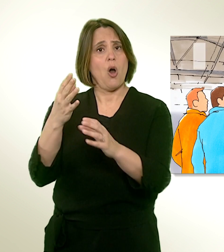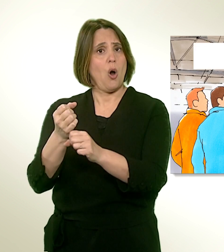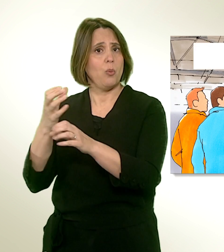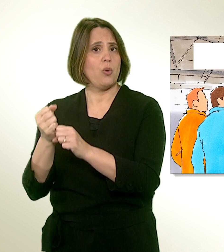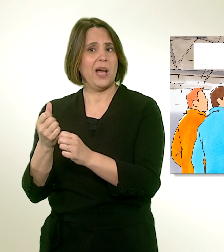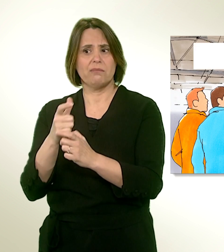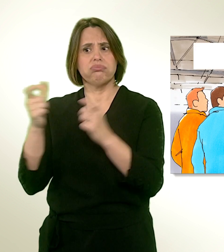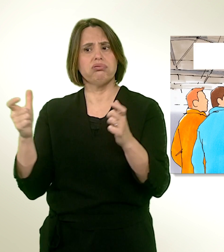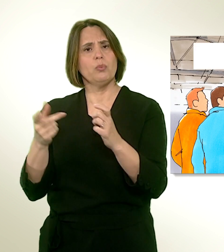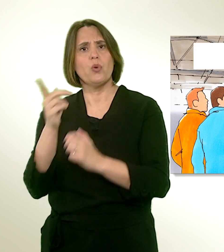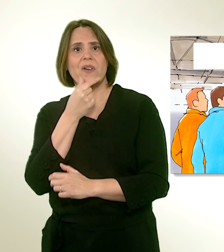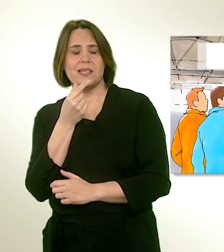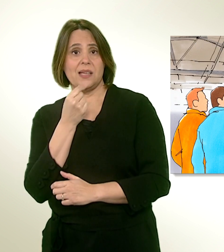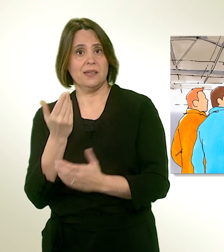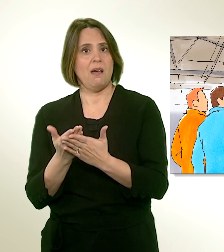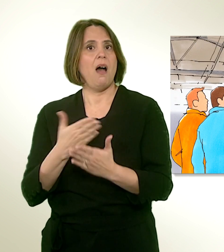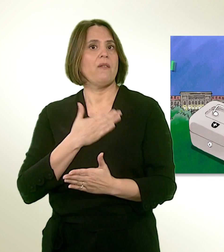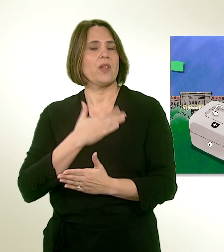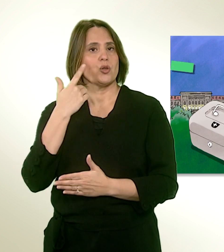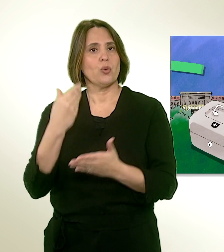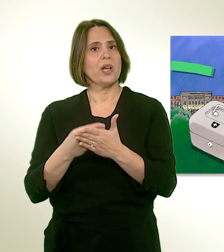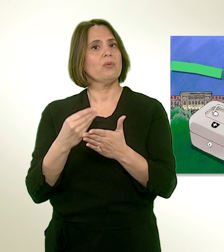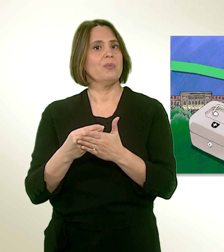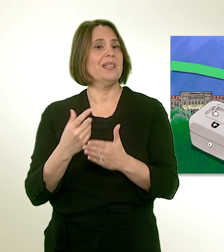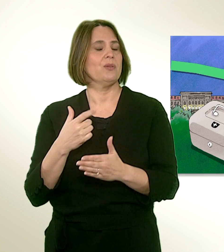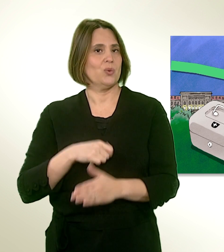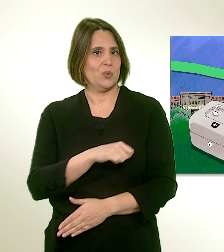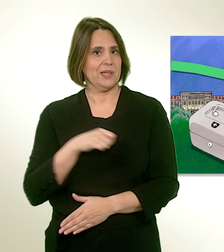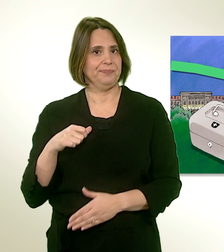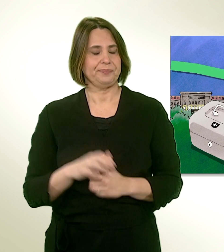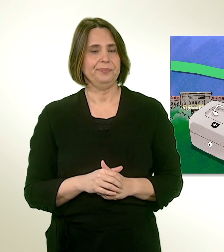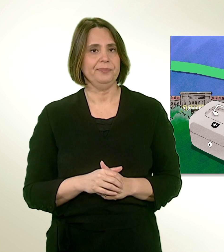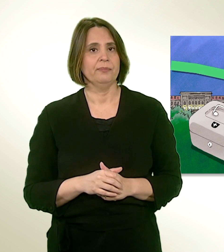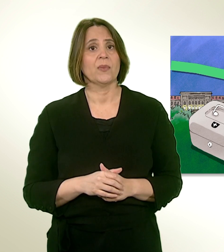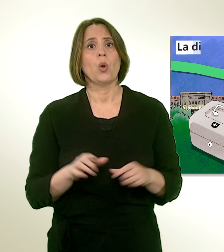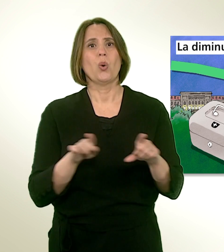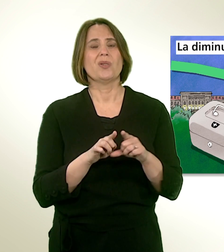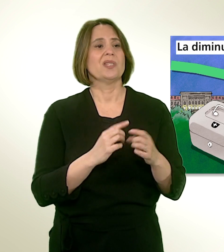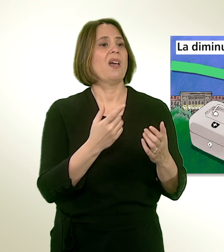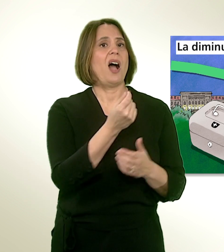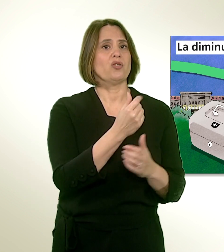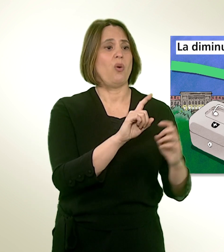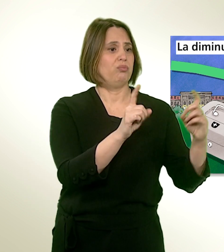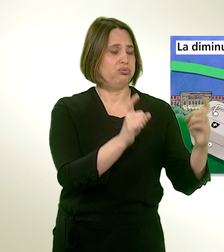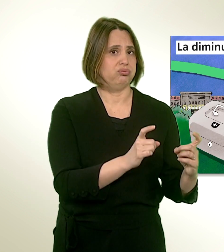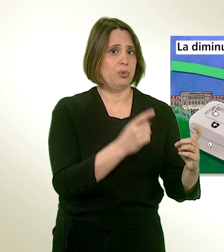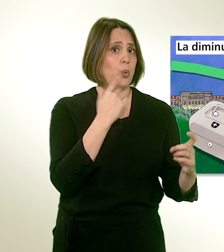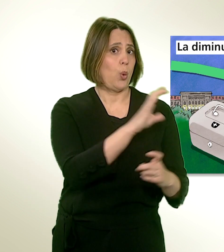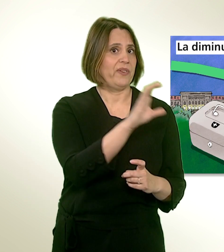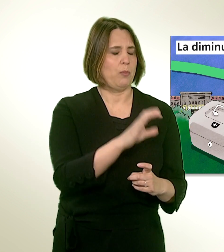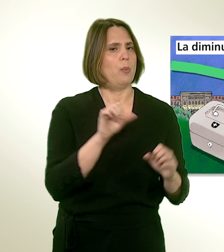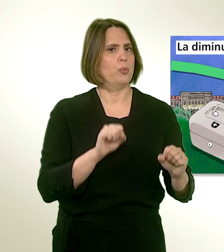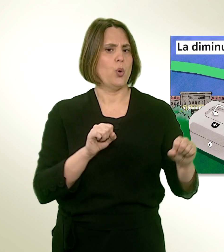qui est important pour l'attrait de la place économique suisse. Selon eux, la diminution des recettes est supportable pour la Confédération et devrait